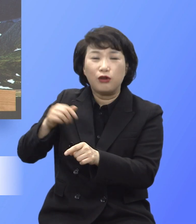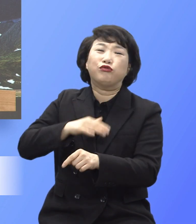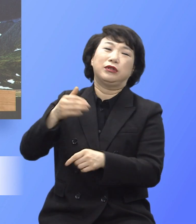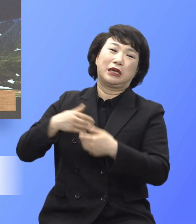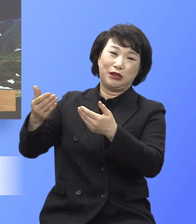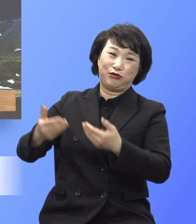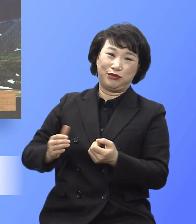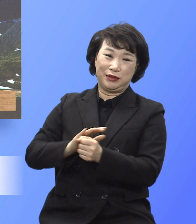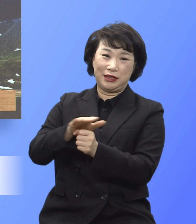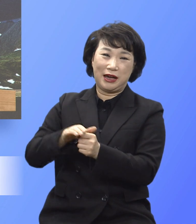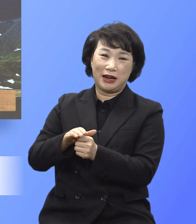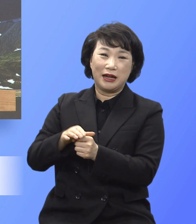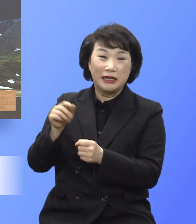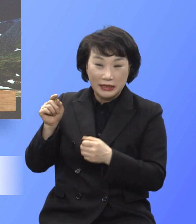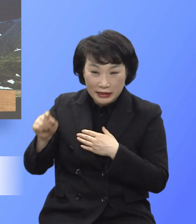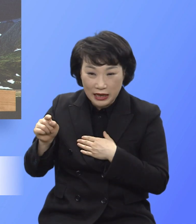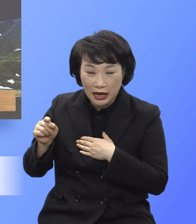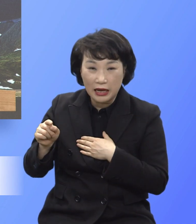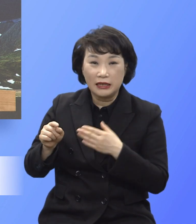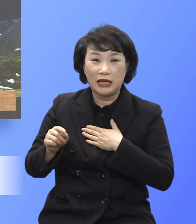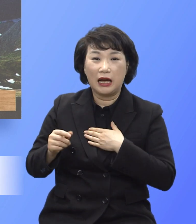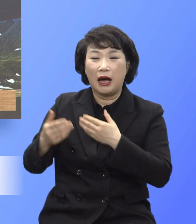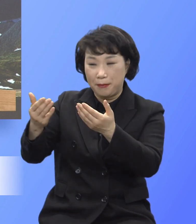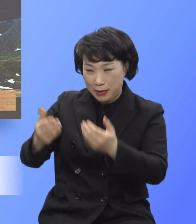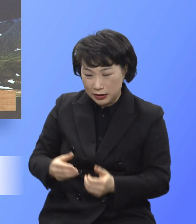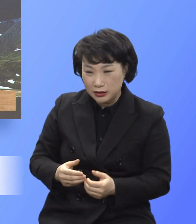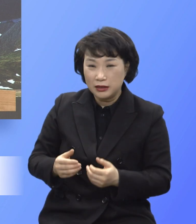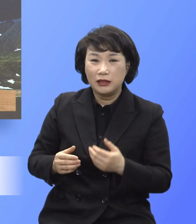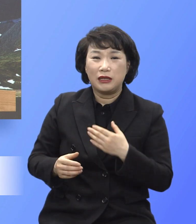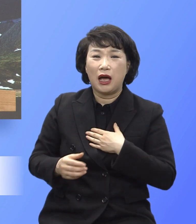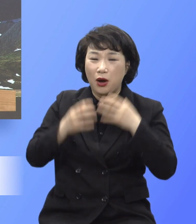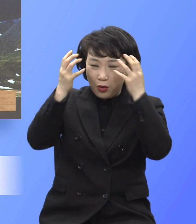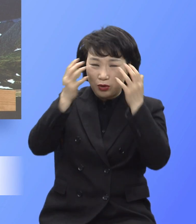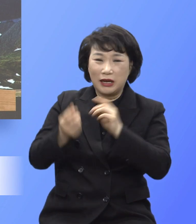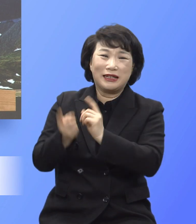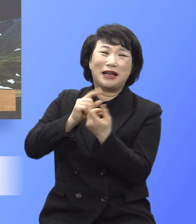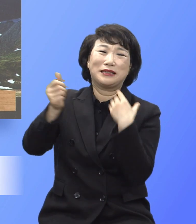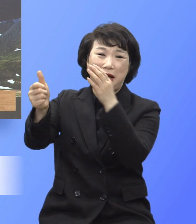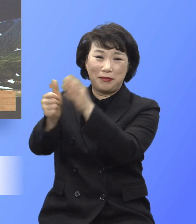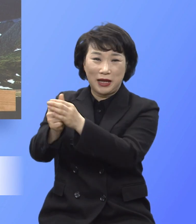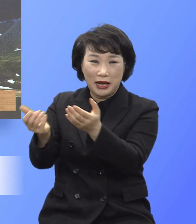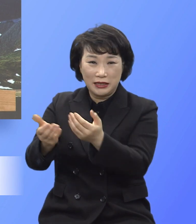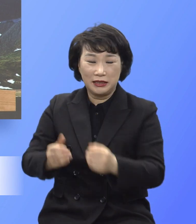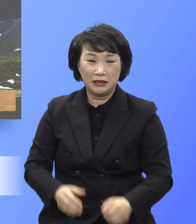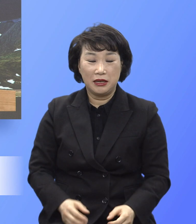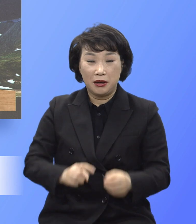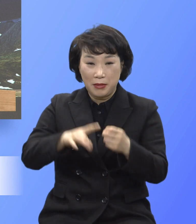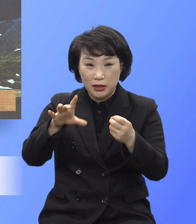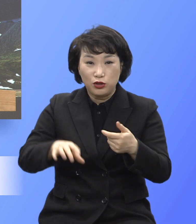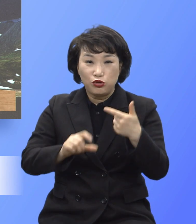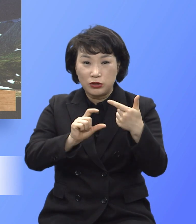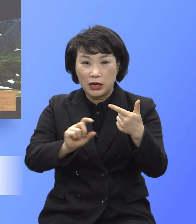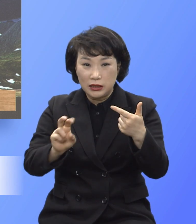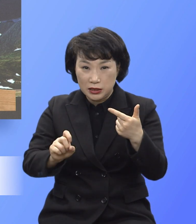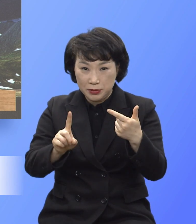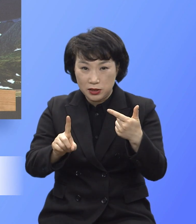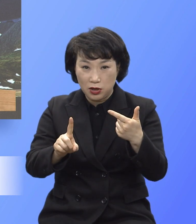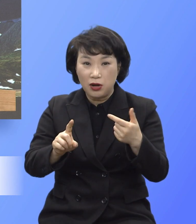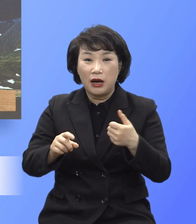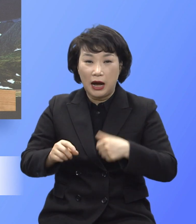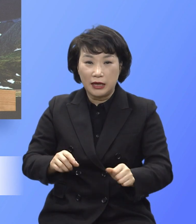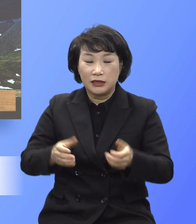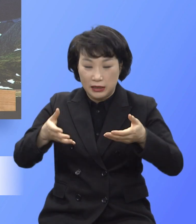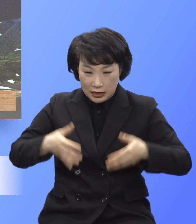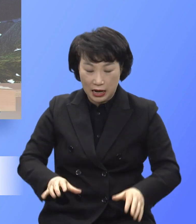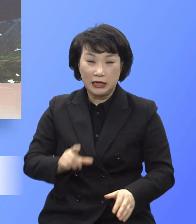베푸신 사랑이요 내가 받을 고난이었다 이 말입니다. 마태복음 6장 21절에 아들을